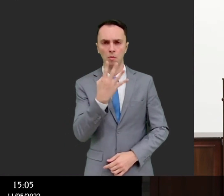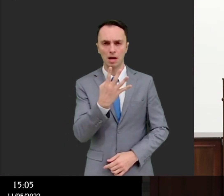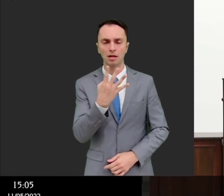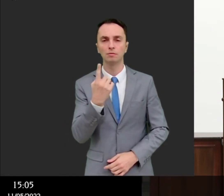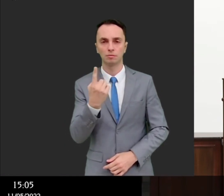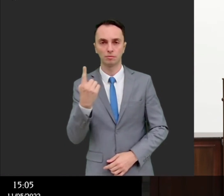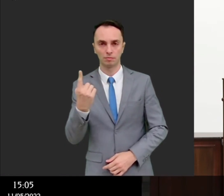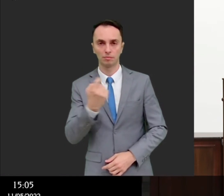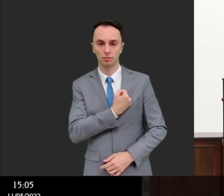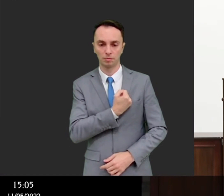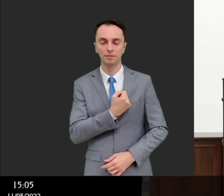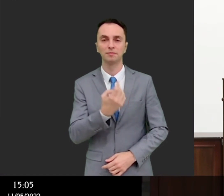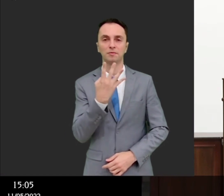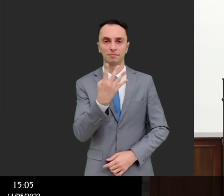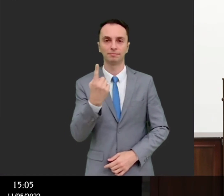4-1-1.